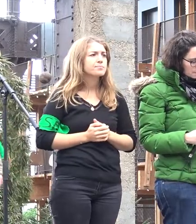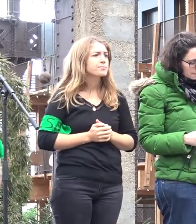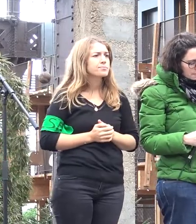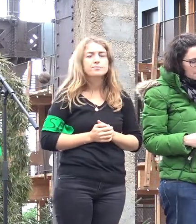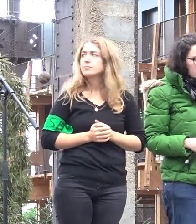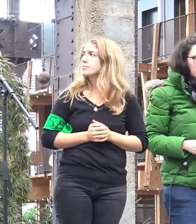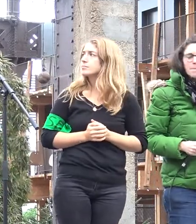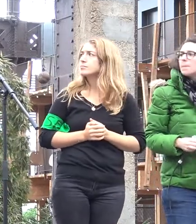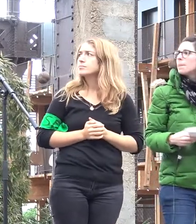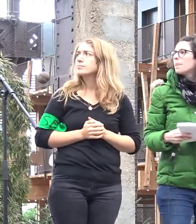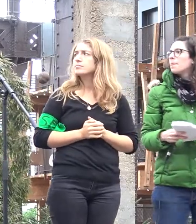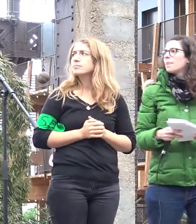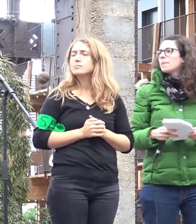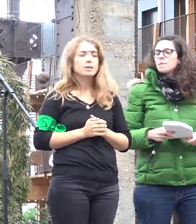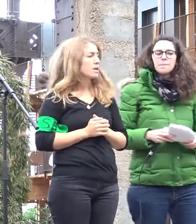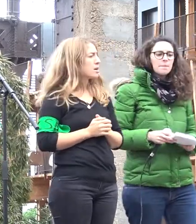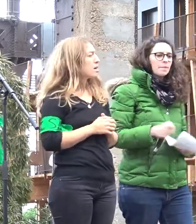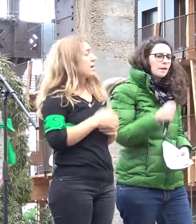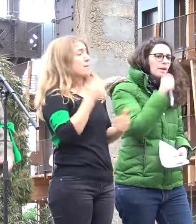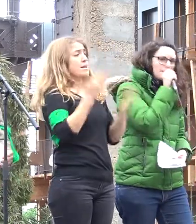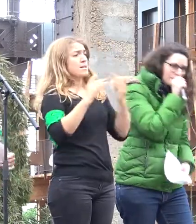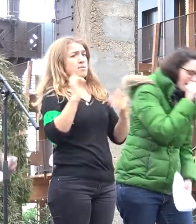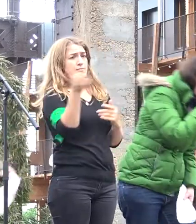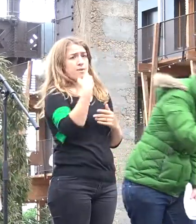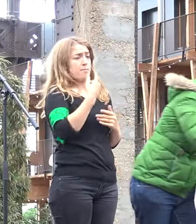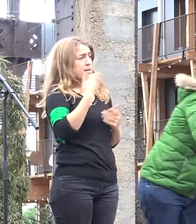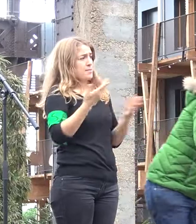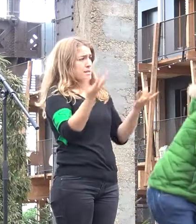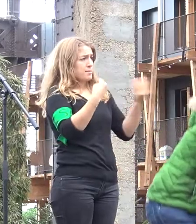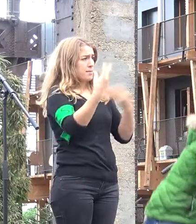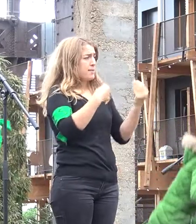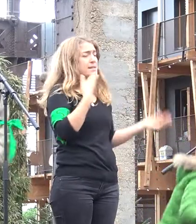La Batucada s'appelle Macaïba, merci à eux. Merci à vous. Merci.